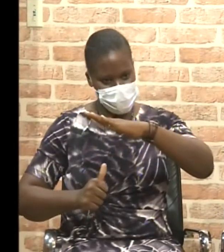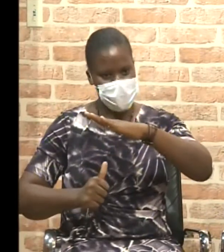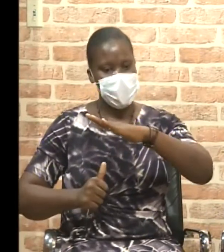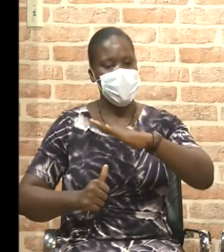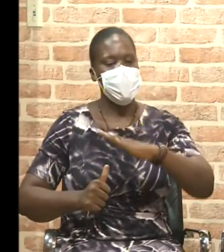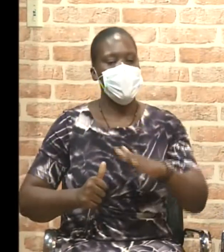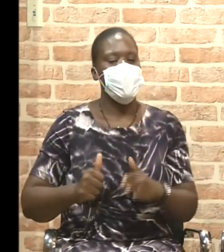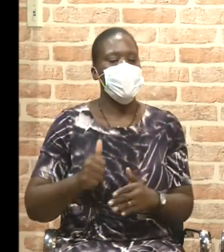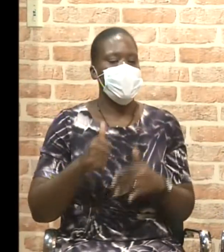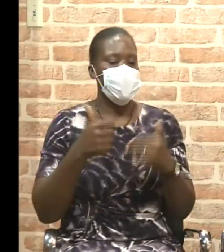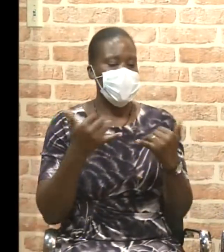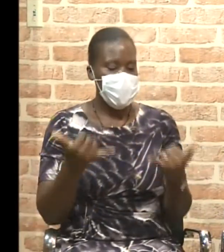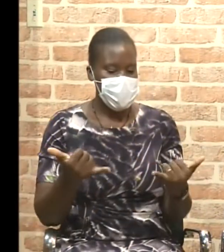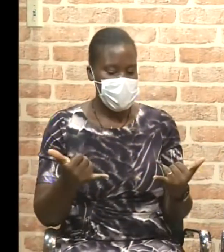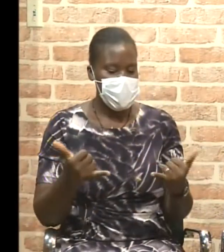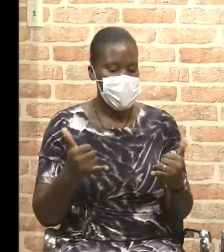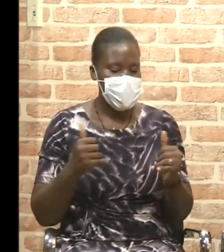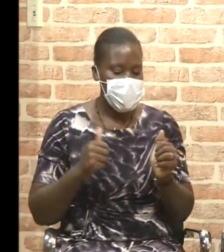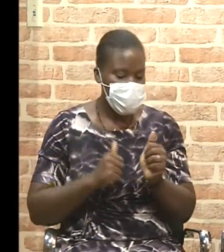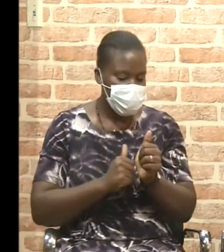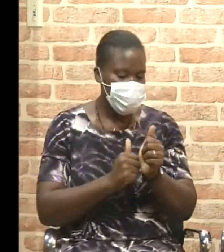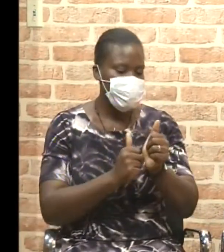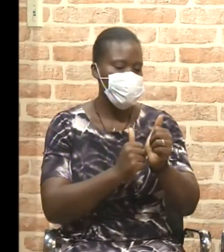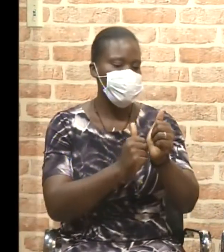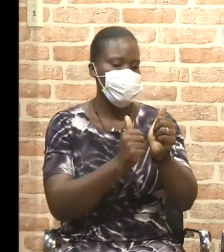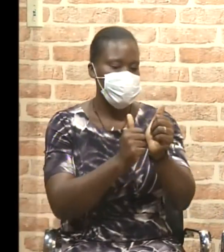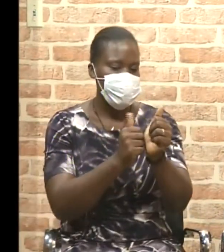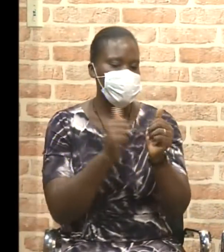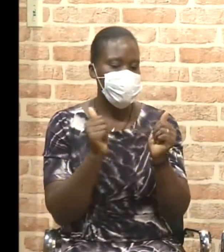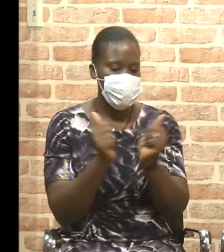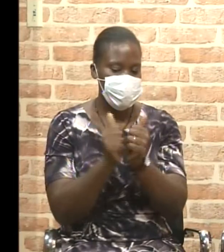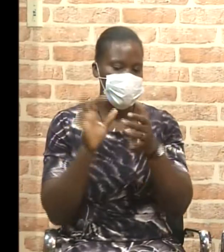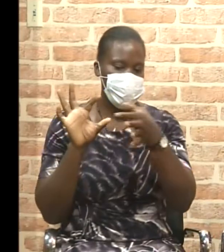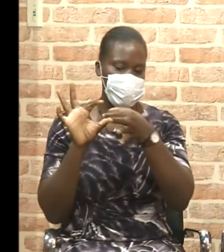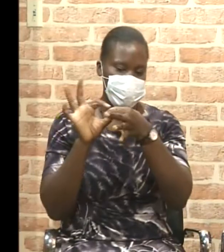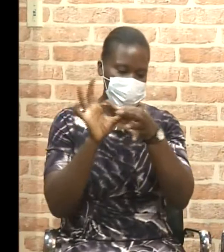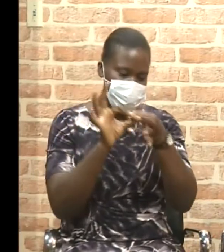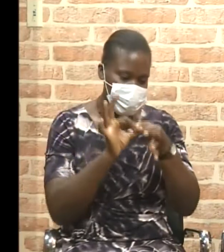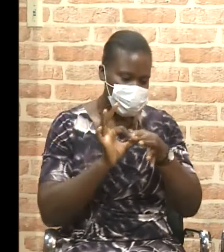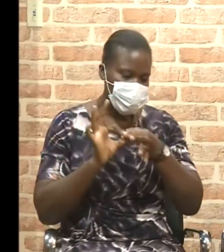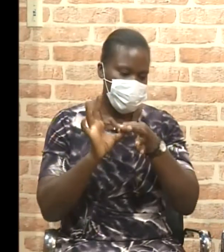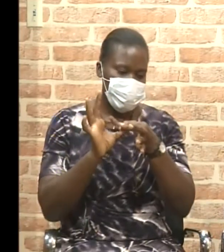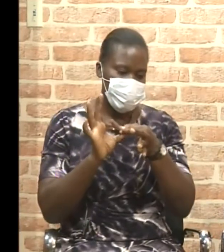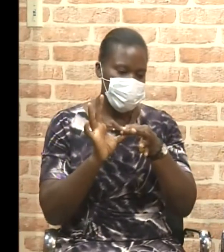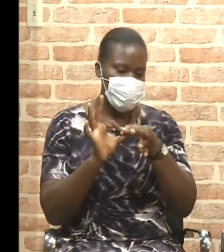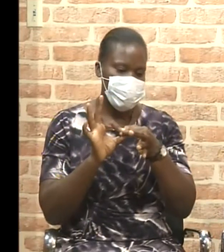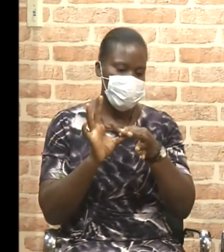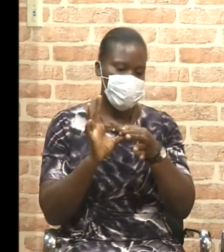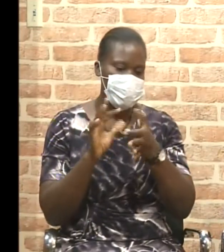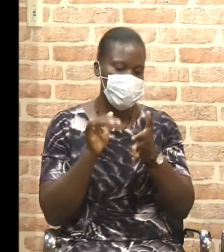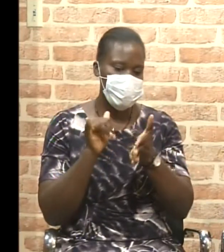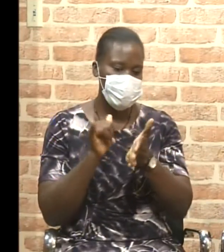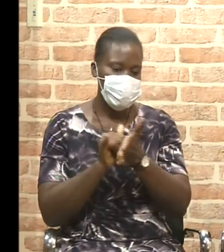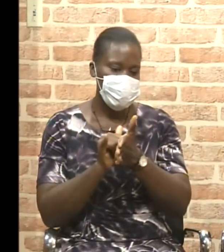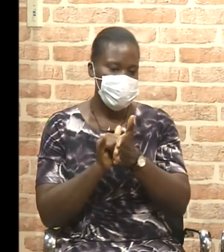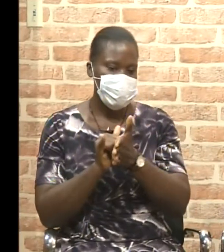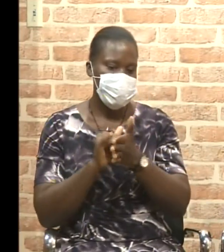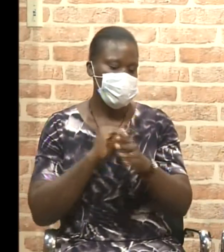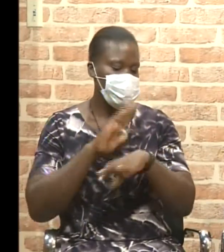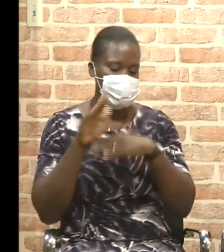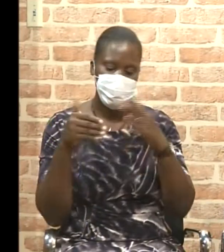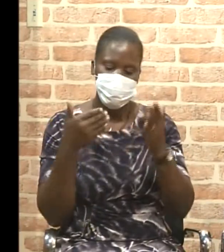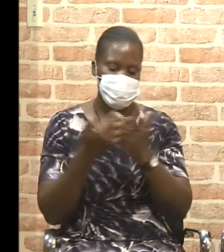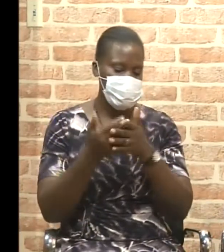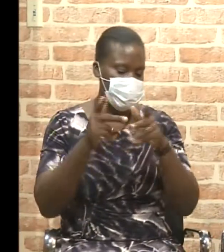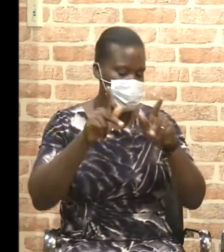donc justement qui a fait suivi donc avec pour capable coordonner aspect ça. Ça arrive et tout le monde handicapé pas touché.